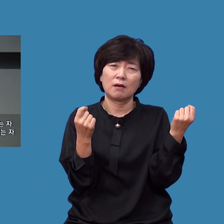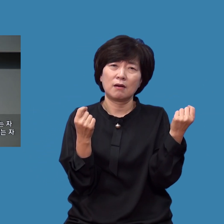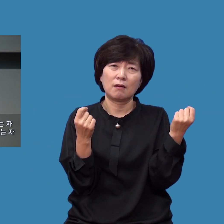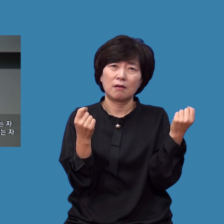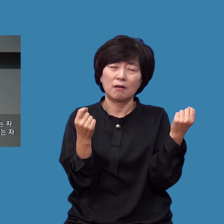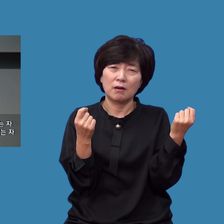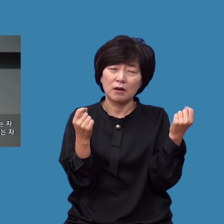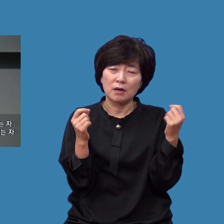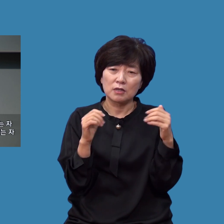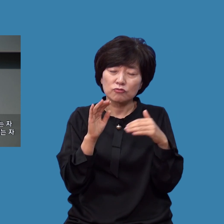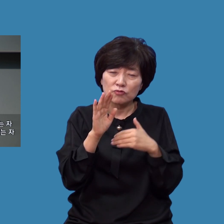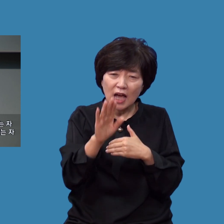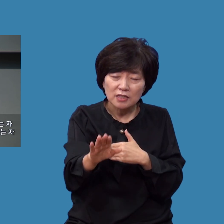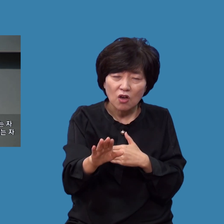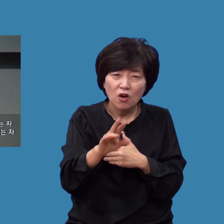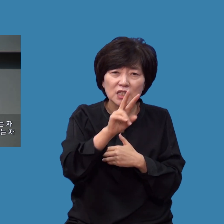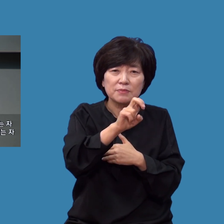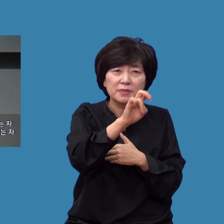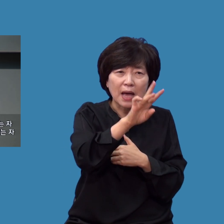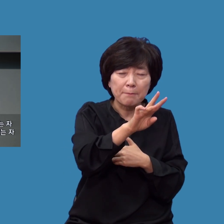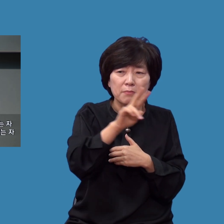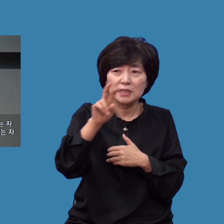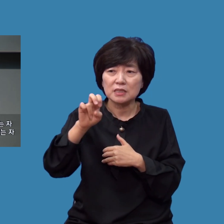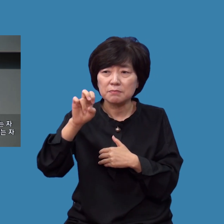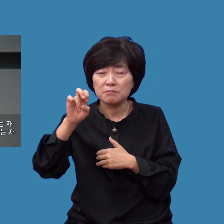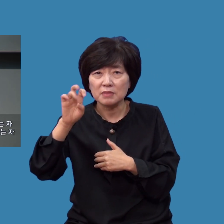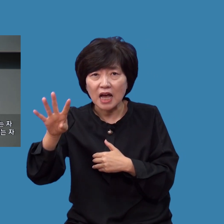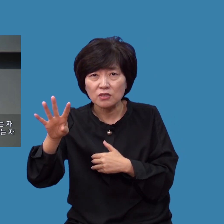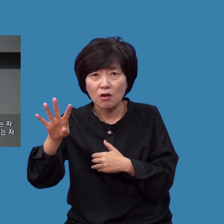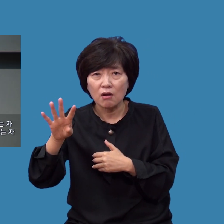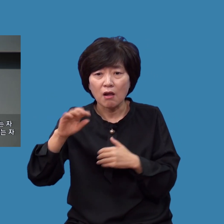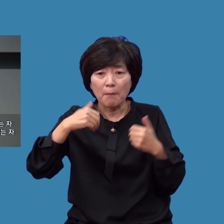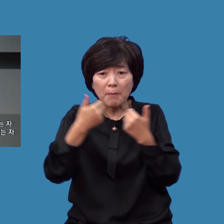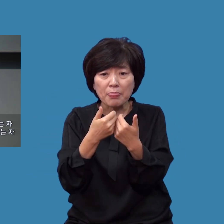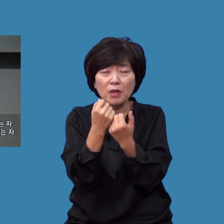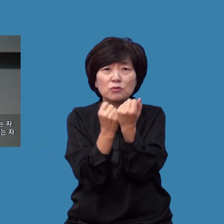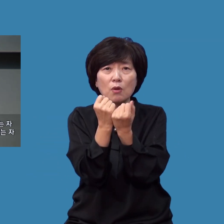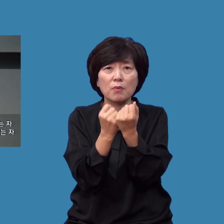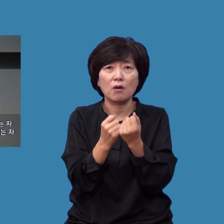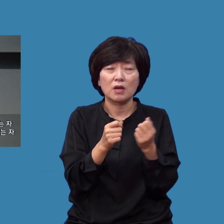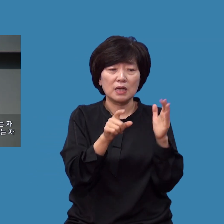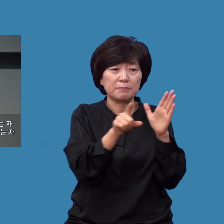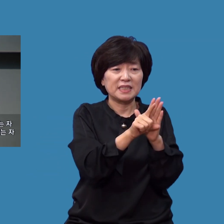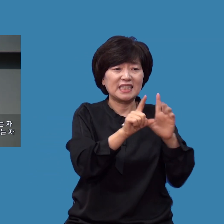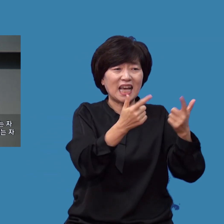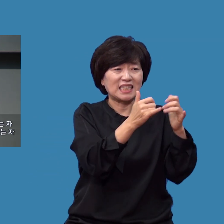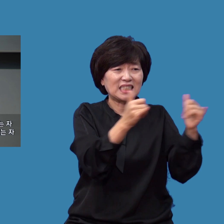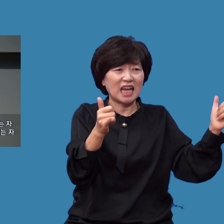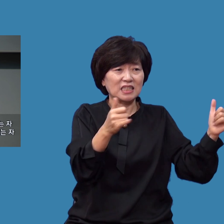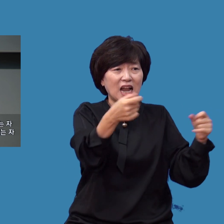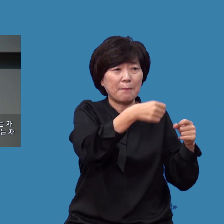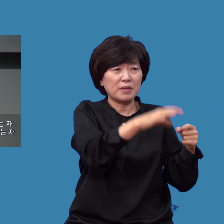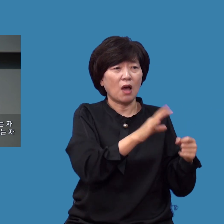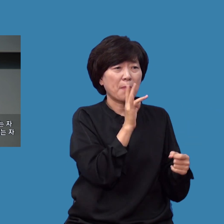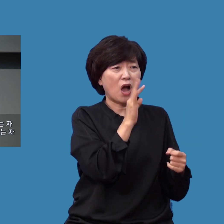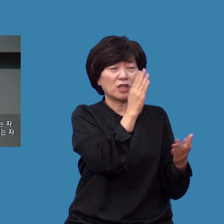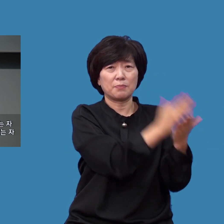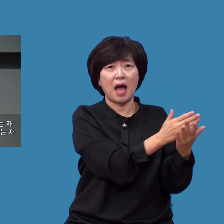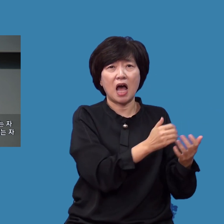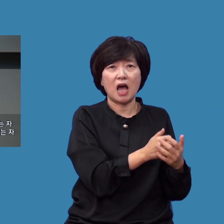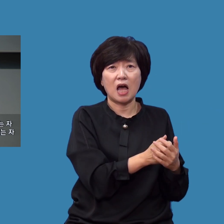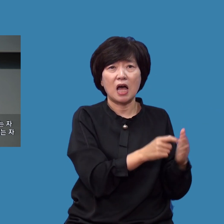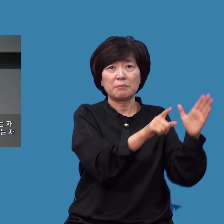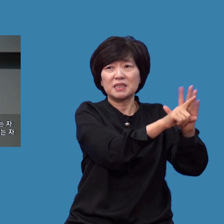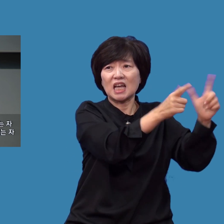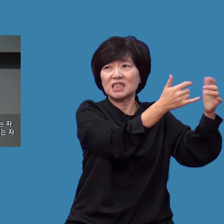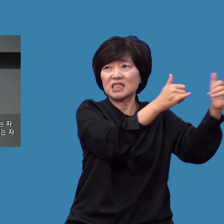근데 그러고 나서 23절, 24절을 보면 또 반대로 설명해. 믿지 않는 자들이 있는 데서 방언하지 말라는 거야. 믿지 않는 자들이 있는